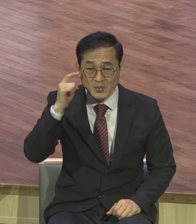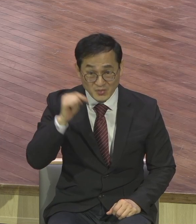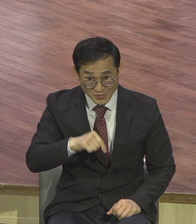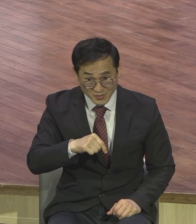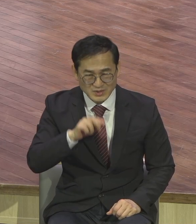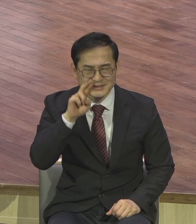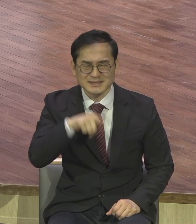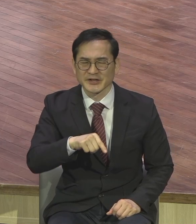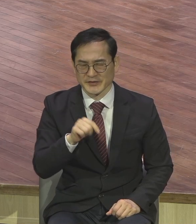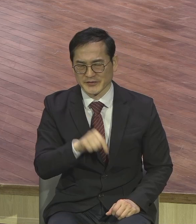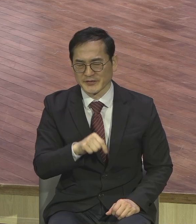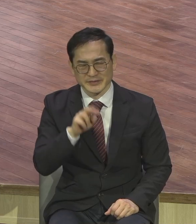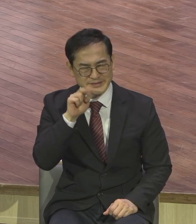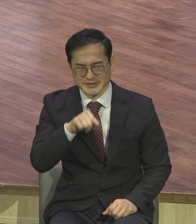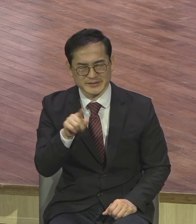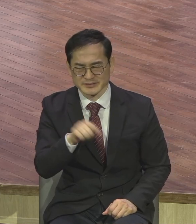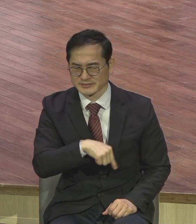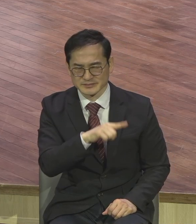거예요.